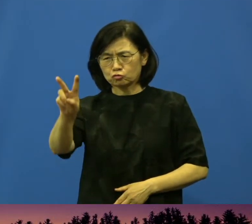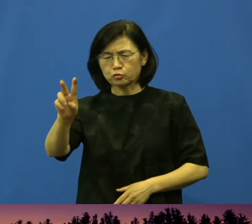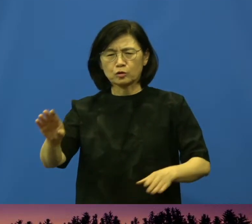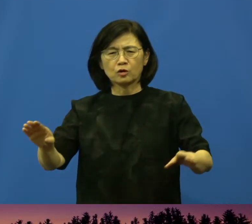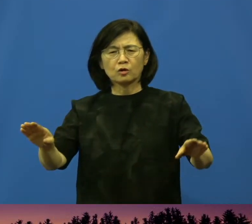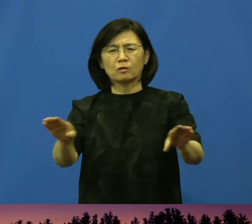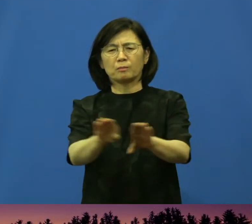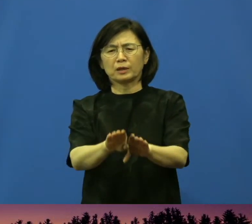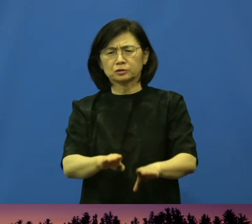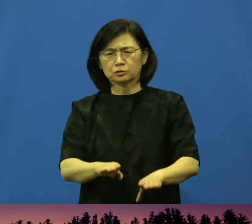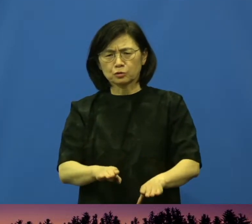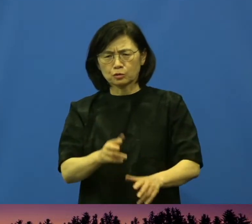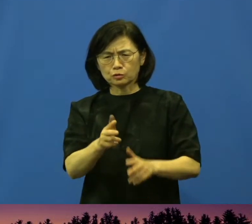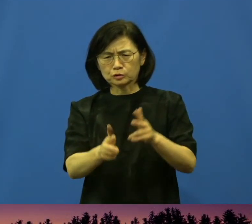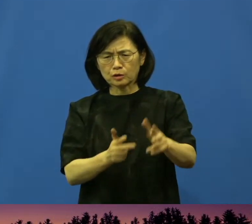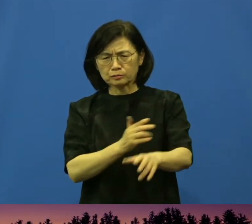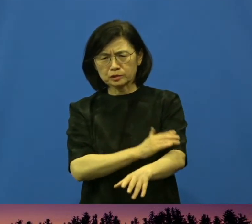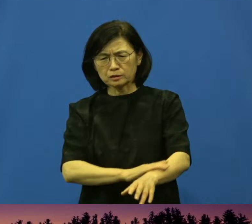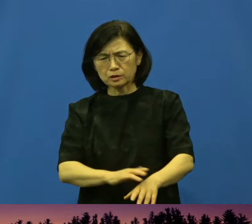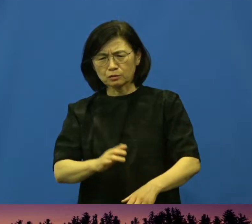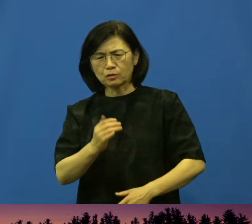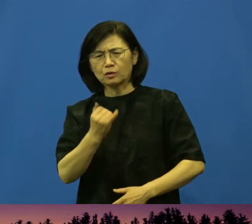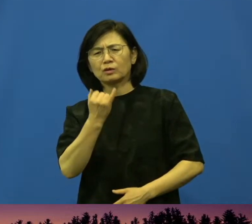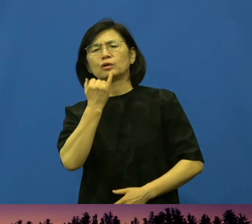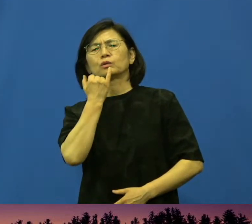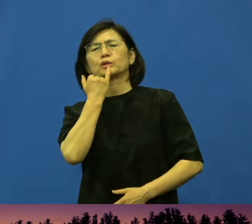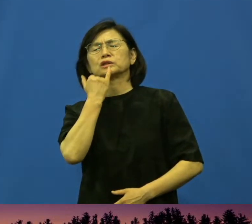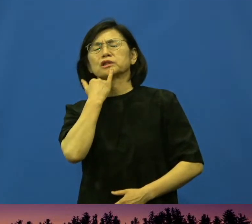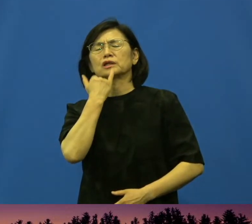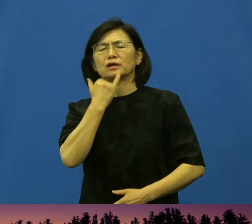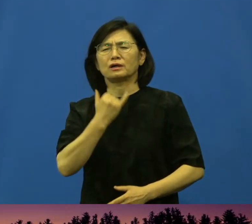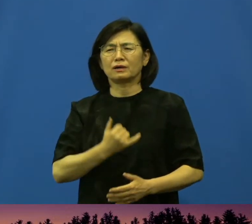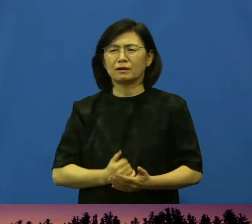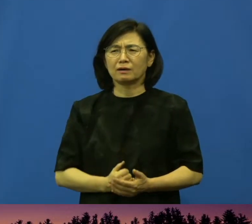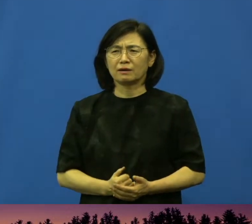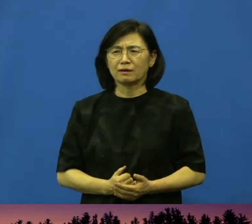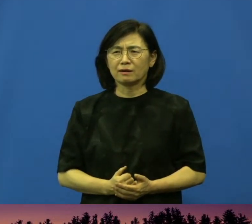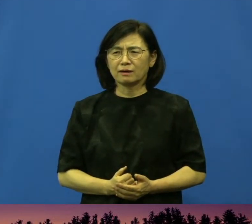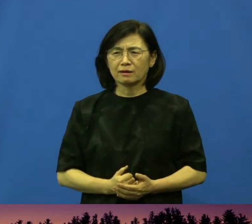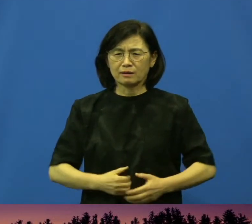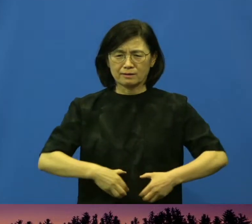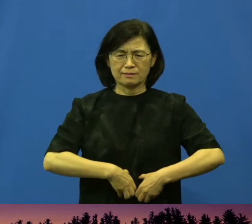이제 자꾸 빠지는 거예요. 이건 나중에 대범해져요.